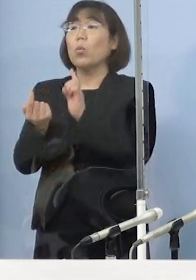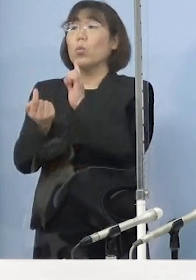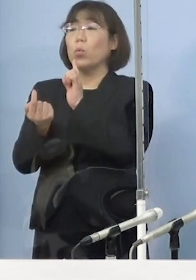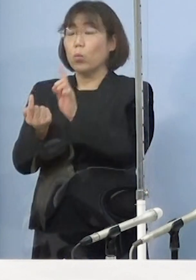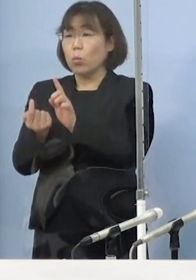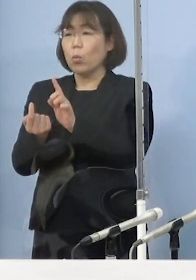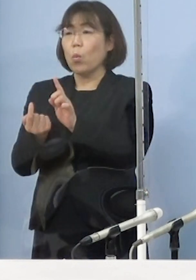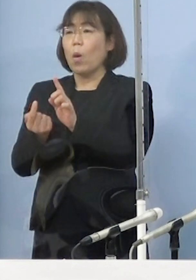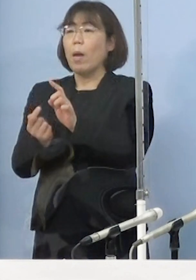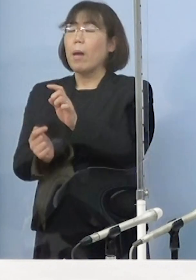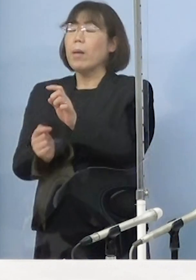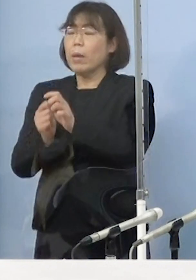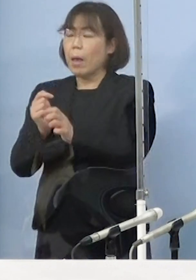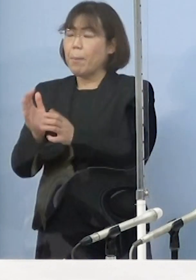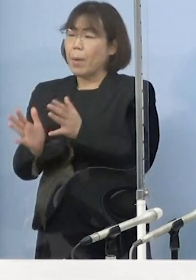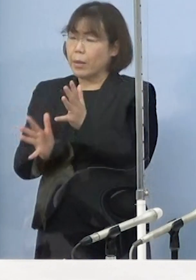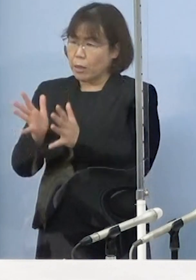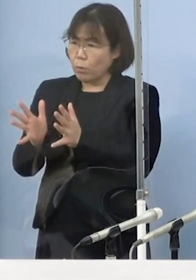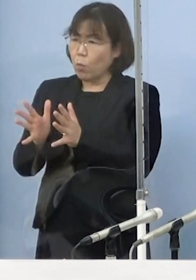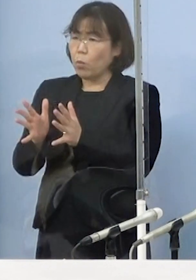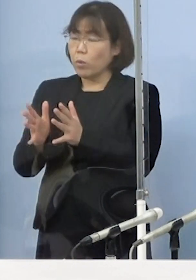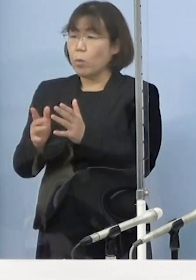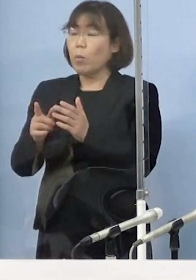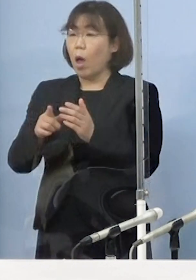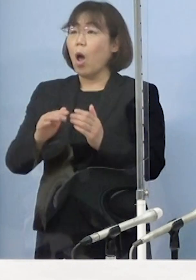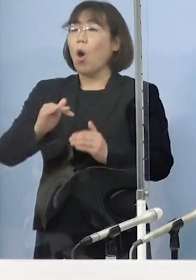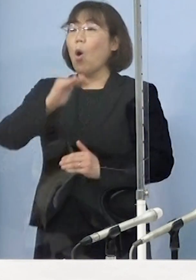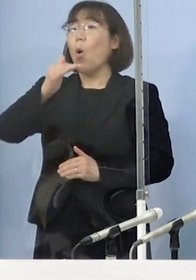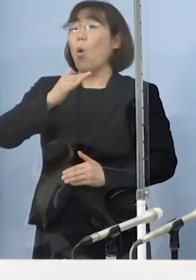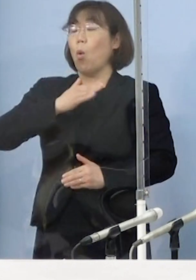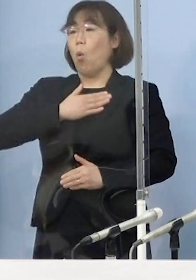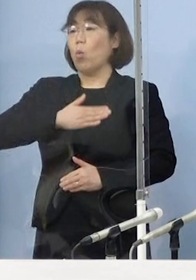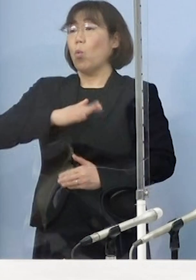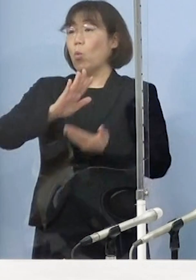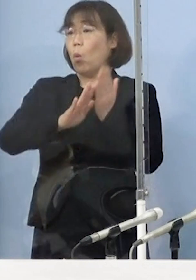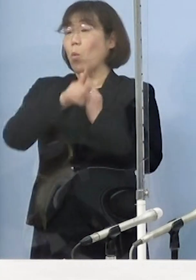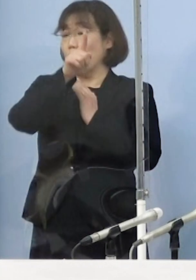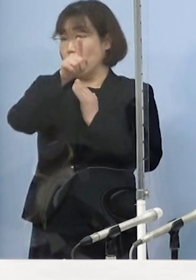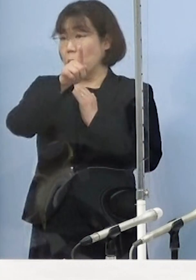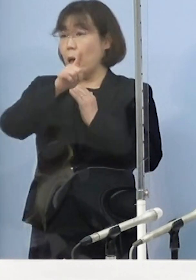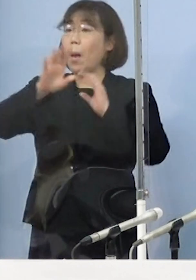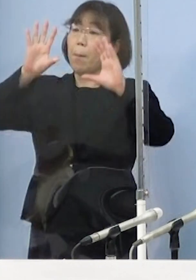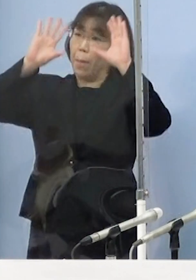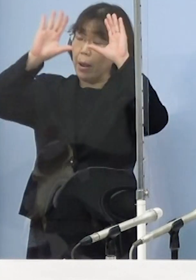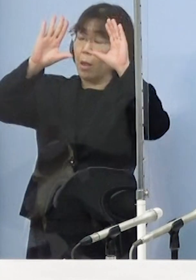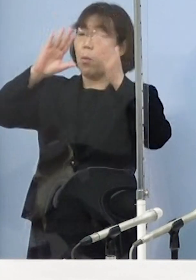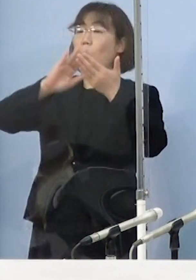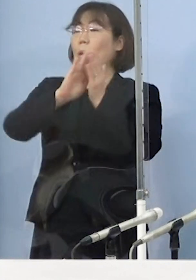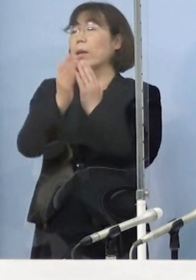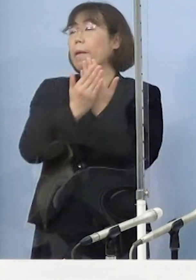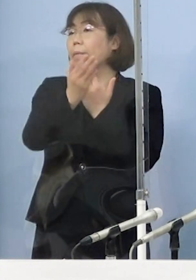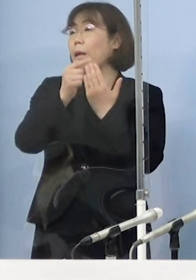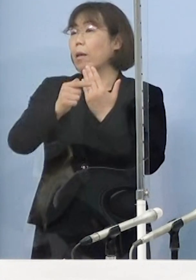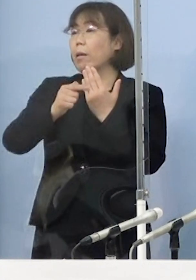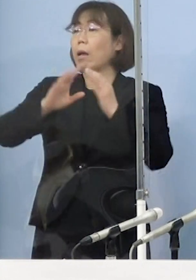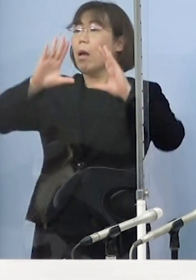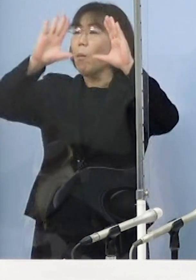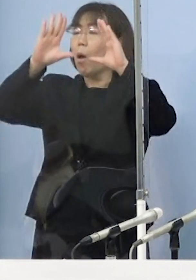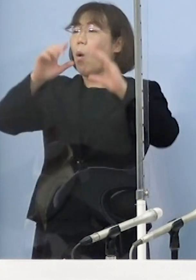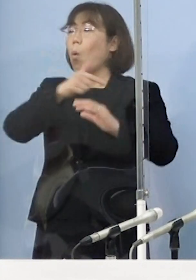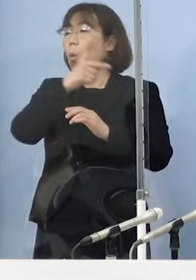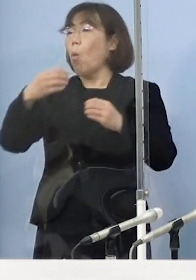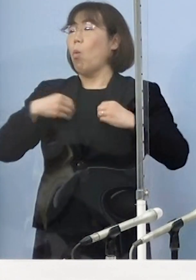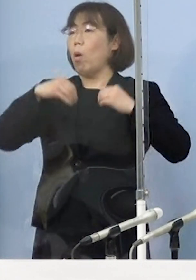そうした競技、もっと言うとこれが高知県県大会バレーボールでしたけどね、すごい大きなクラスターになり